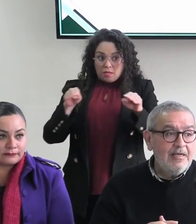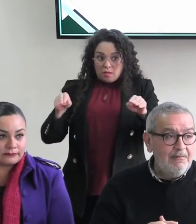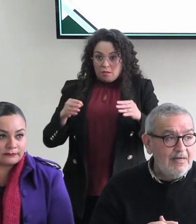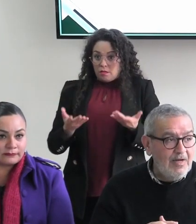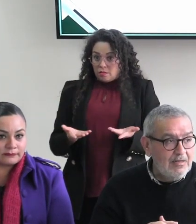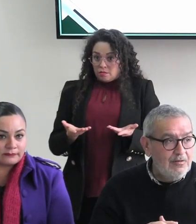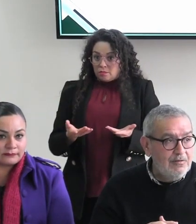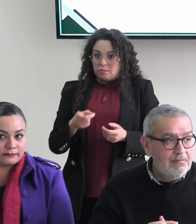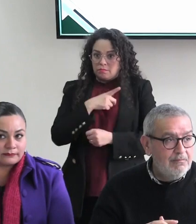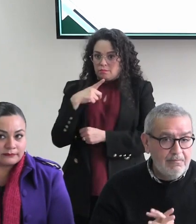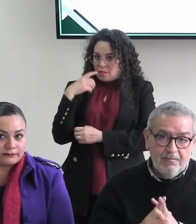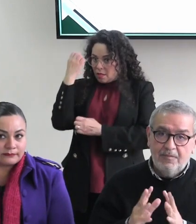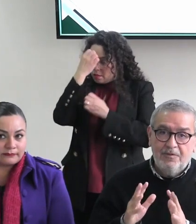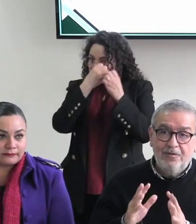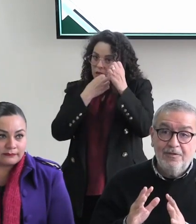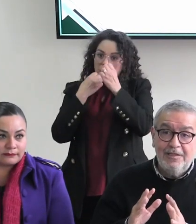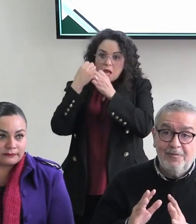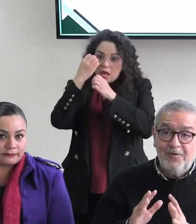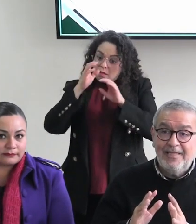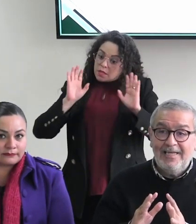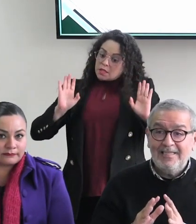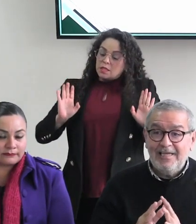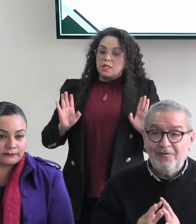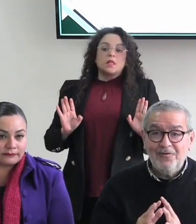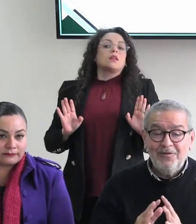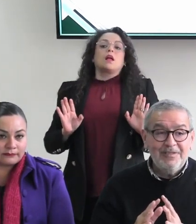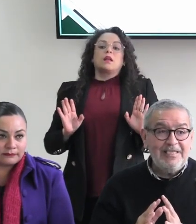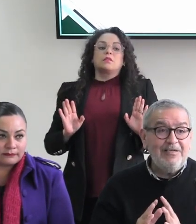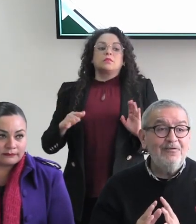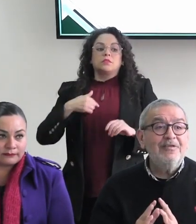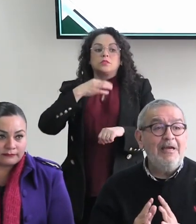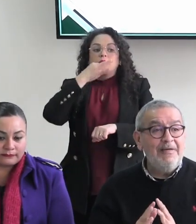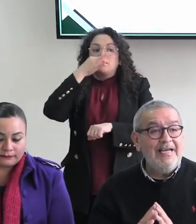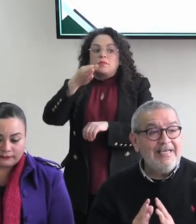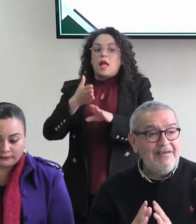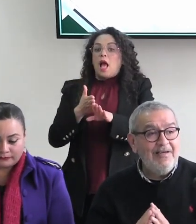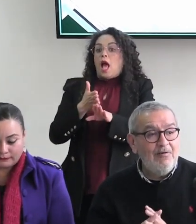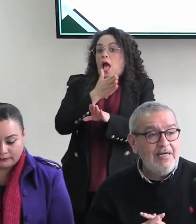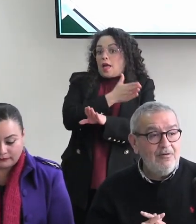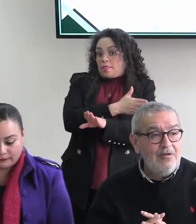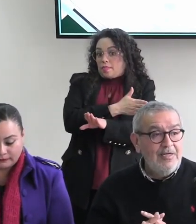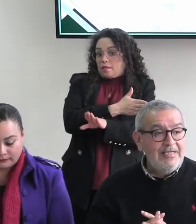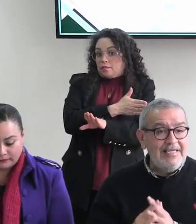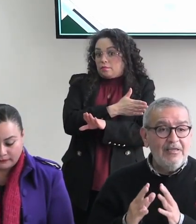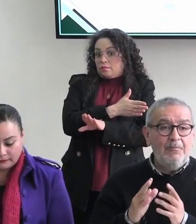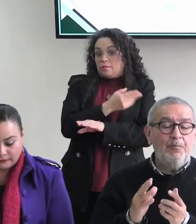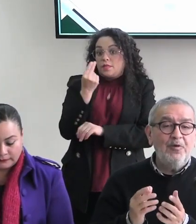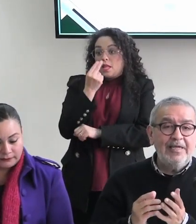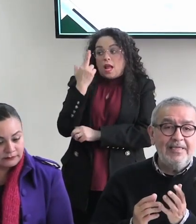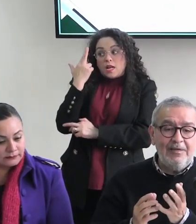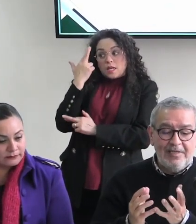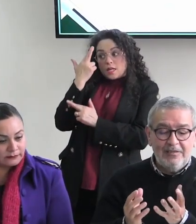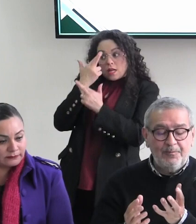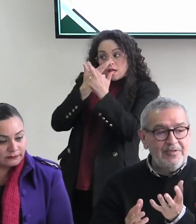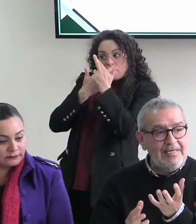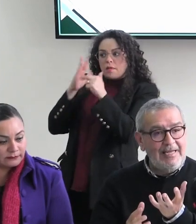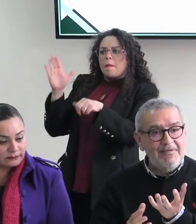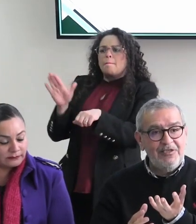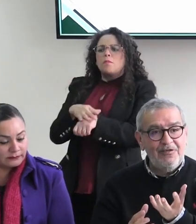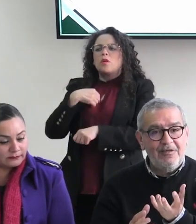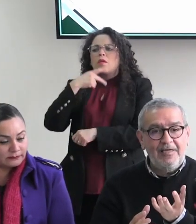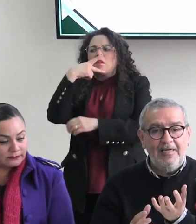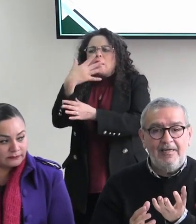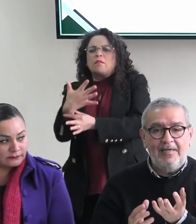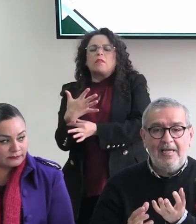Habría que evaluarlo. Yo no digo por adelantado, sino que habría que evaluarlo. ¿Por qué digo esto? Porque